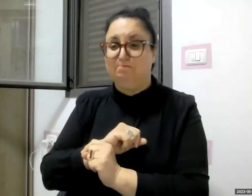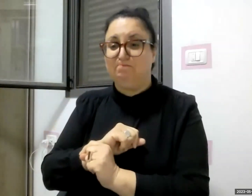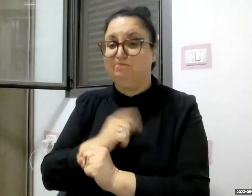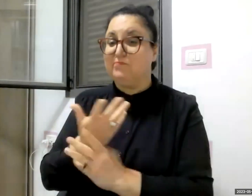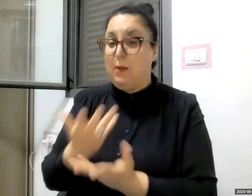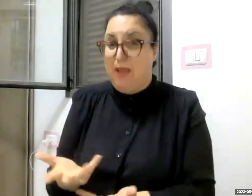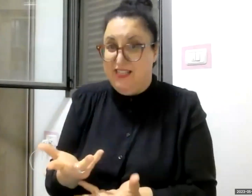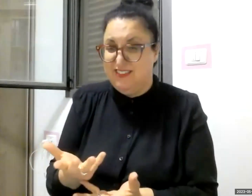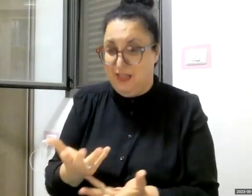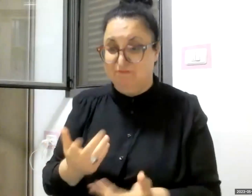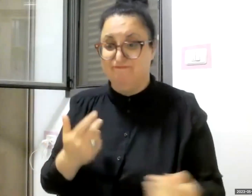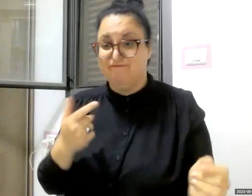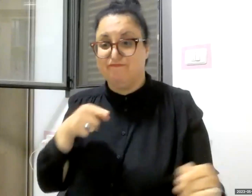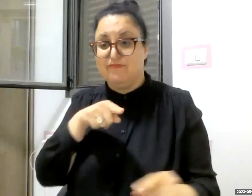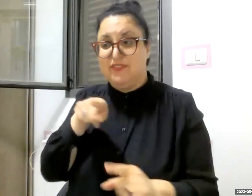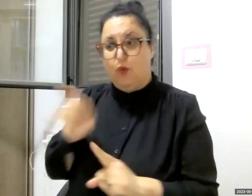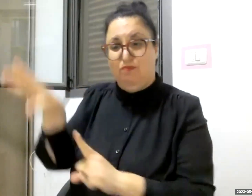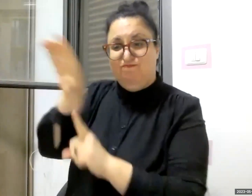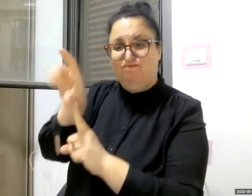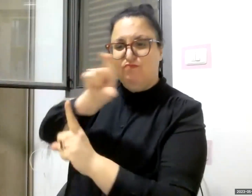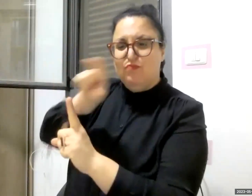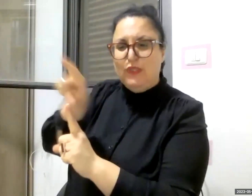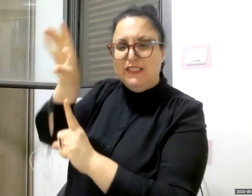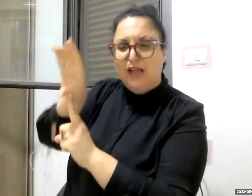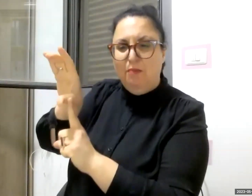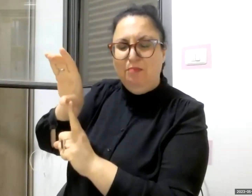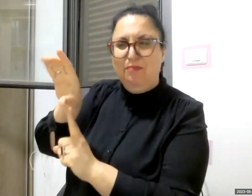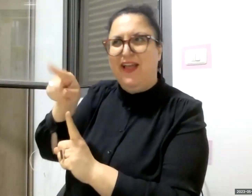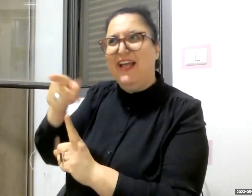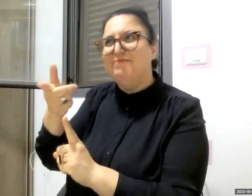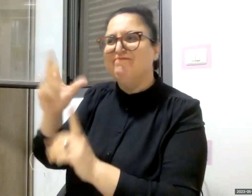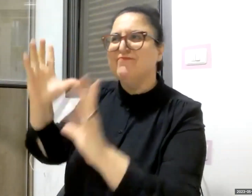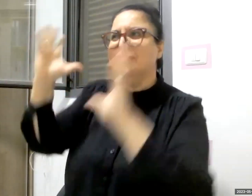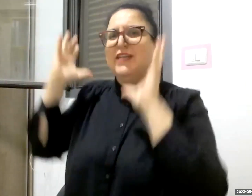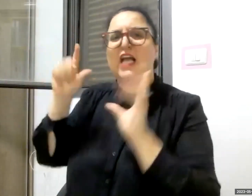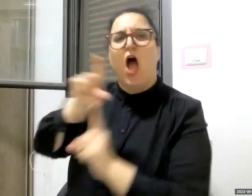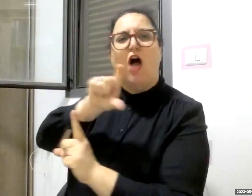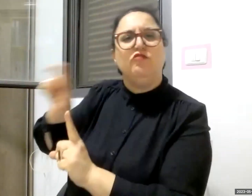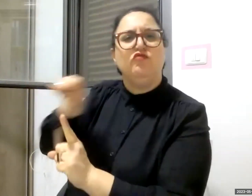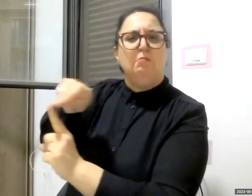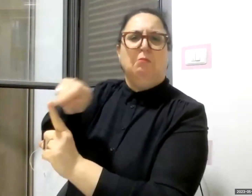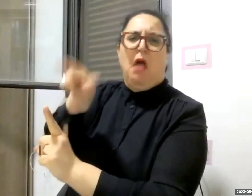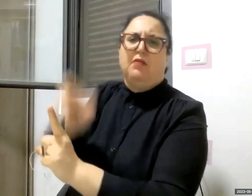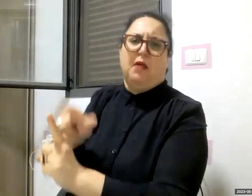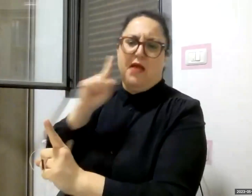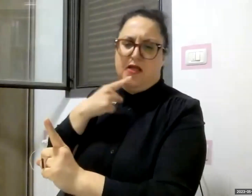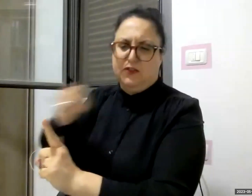למעשה, הוא מושם כאשם